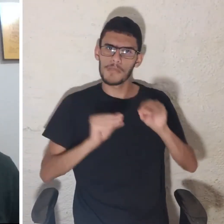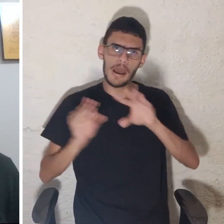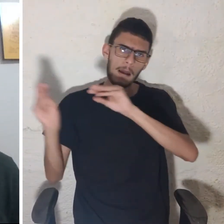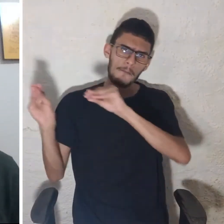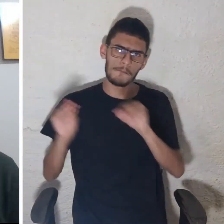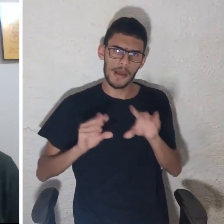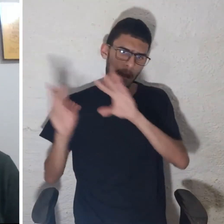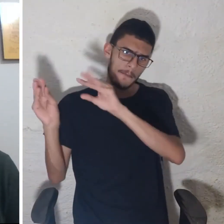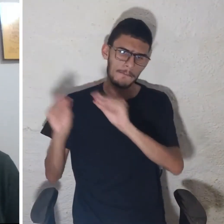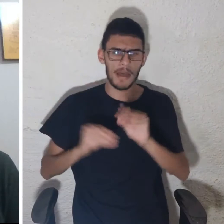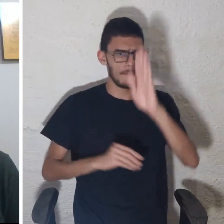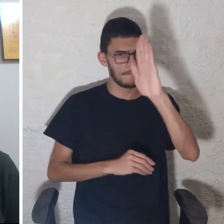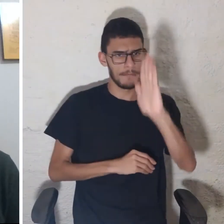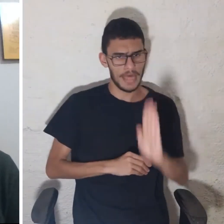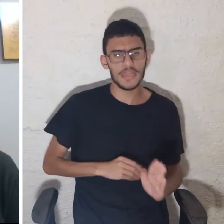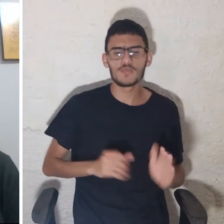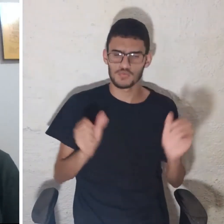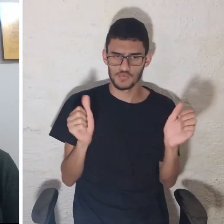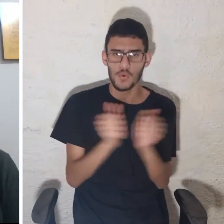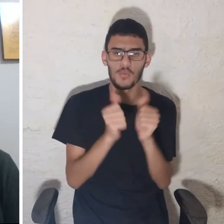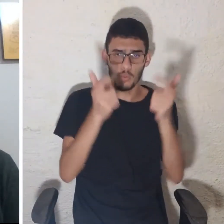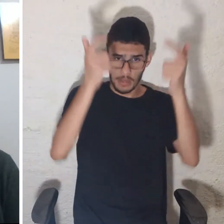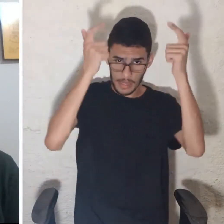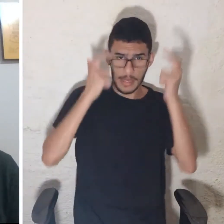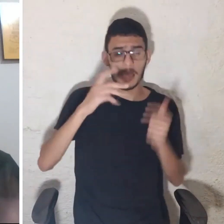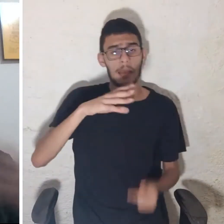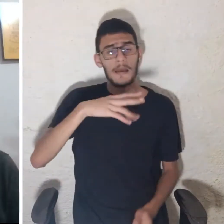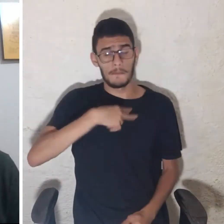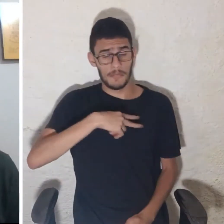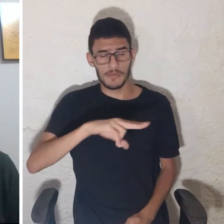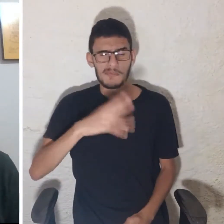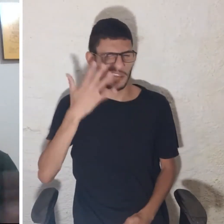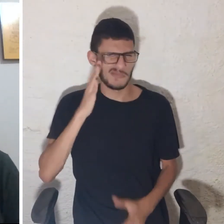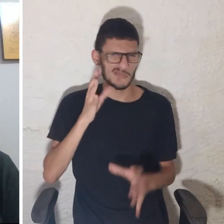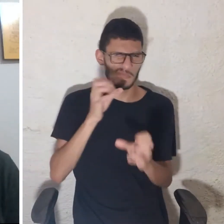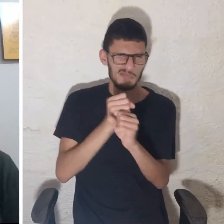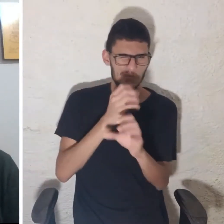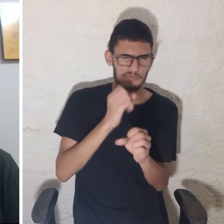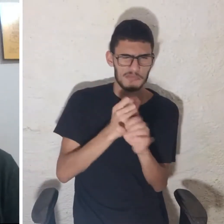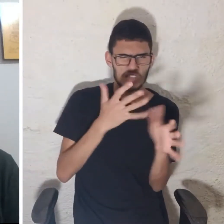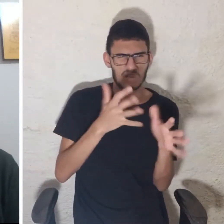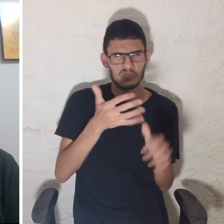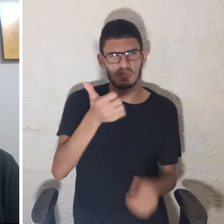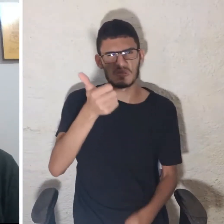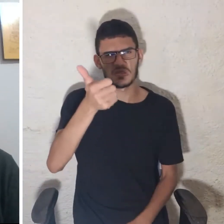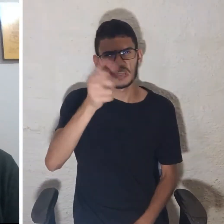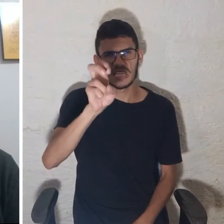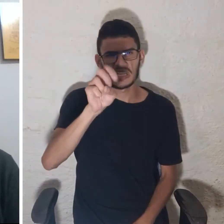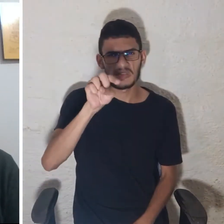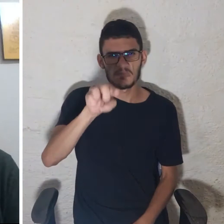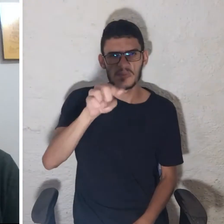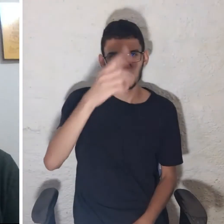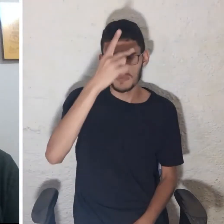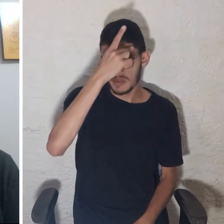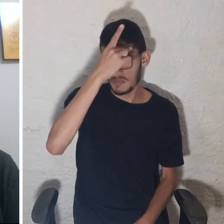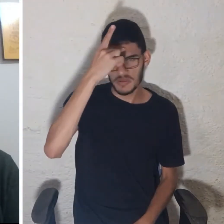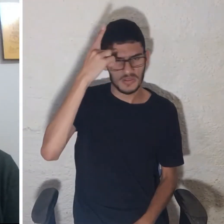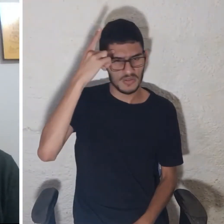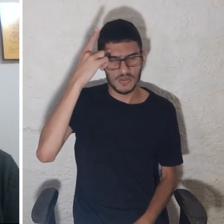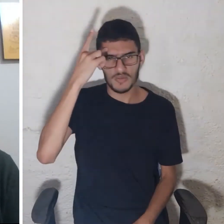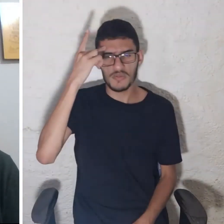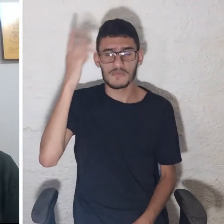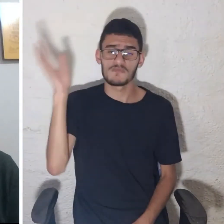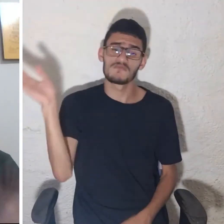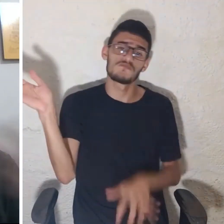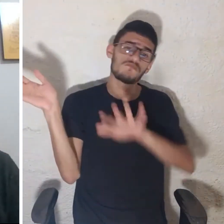vieram junto, né, com o rei de Portugal. Existem alguns cálculos que falam até em 15 mil pessoas, né, que teriam vindo